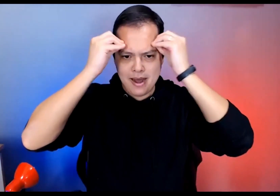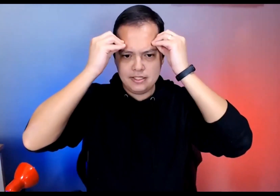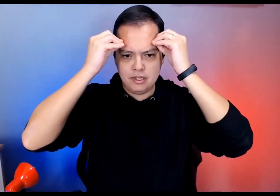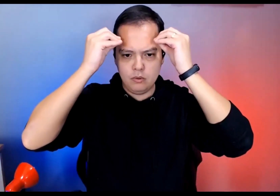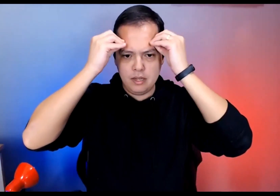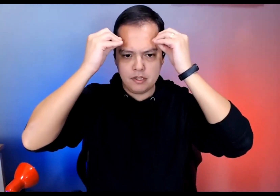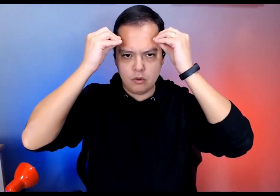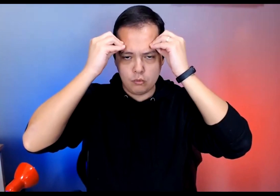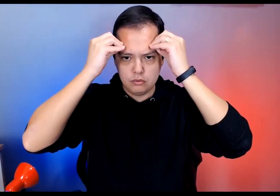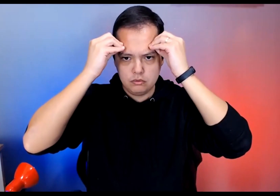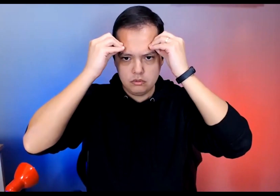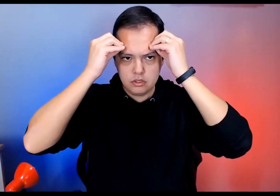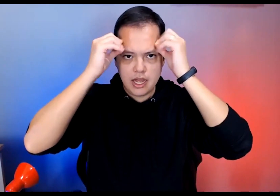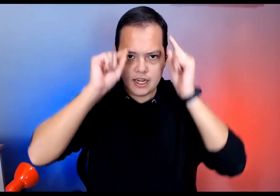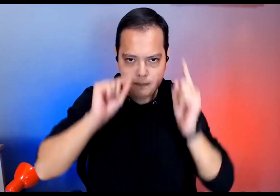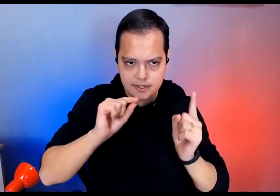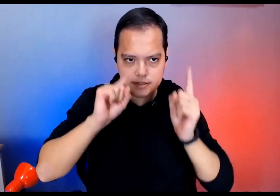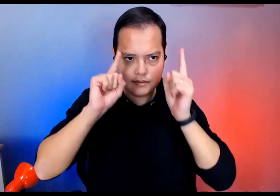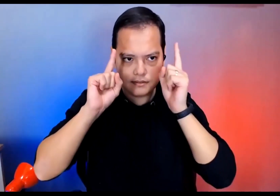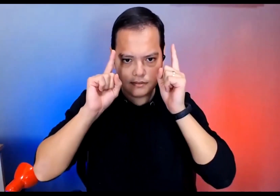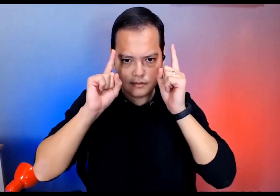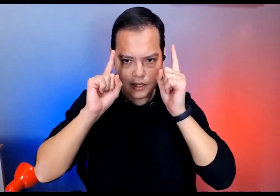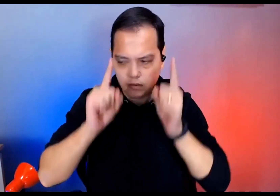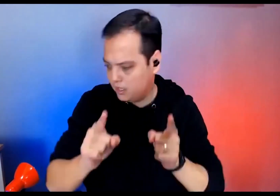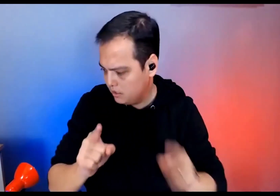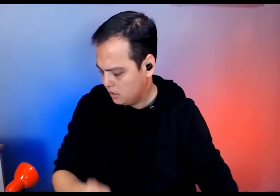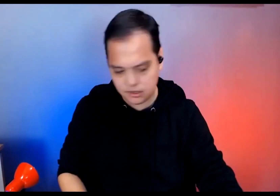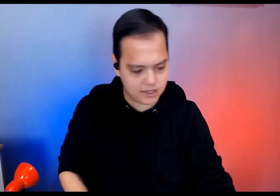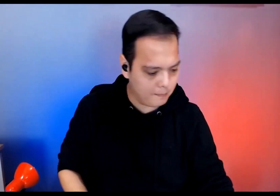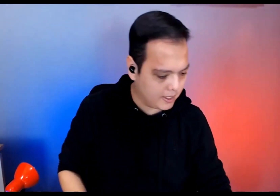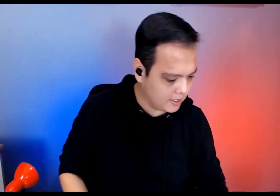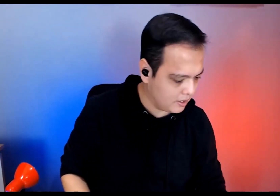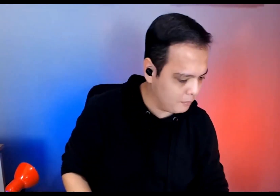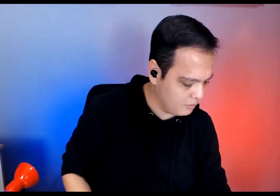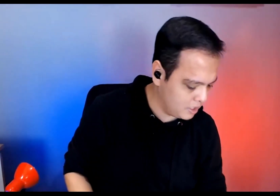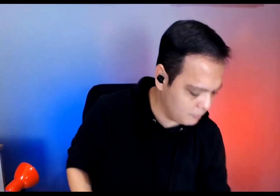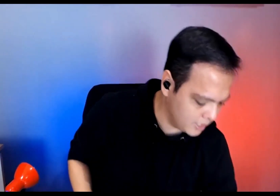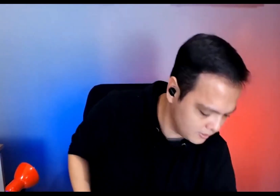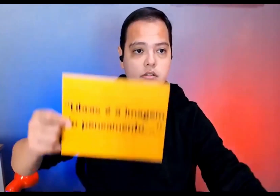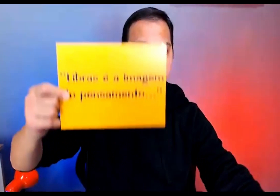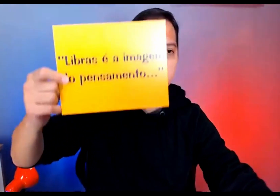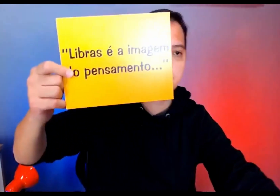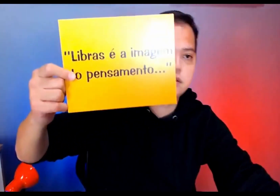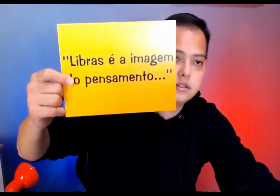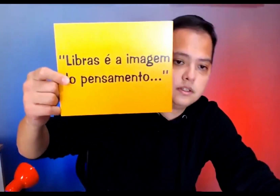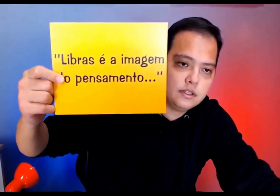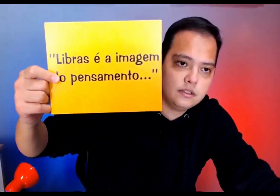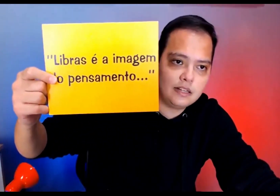do Libras ao cubo. A Libras é o quê? Eu tenho até a plaquinha aqui, ó, que a Bruna me deu, peraí. Tá do lado certo